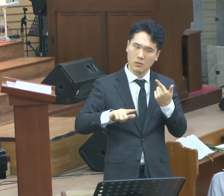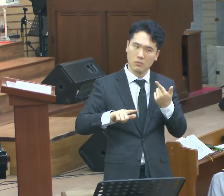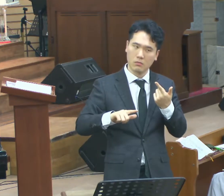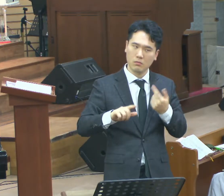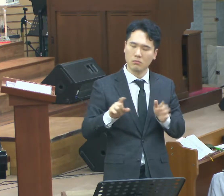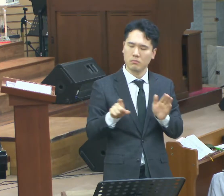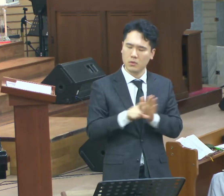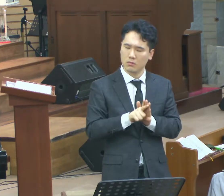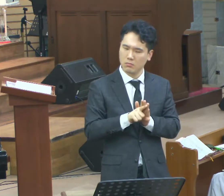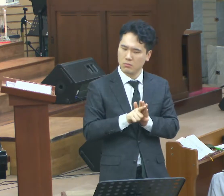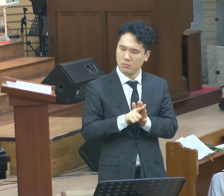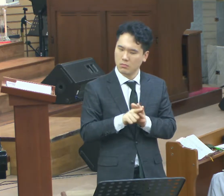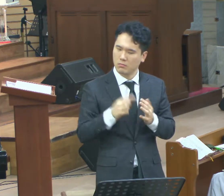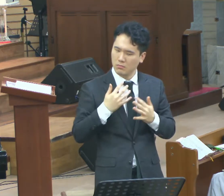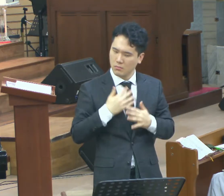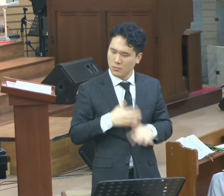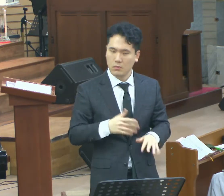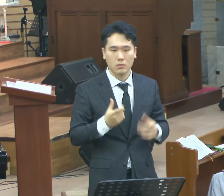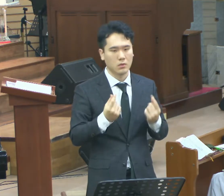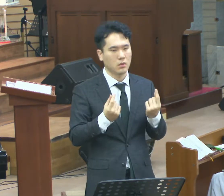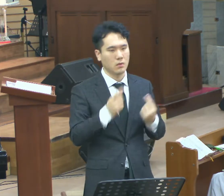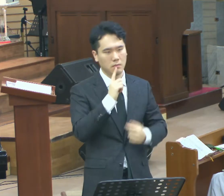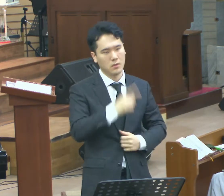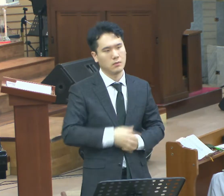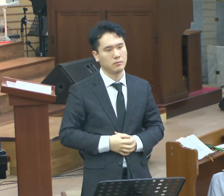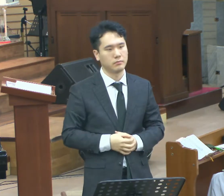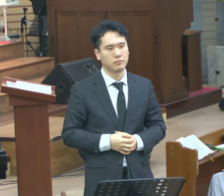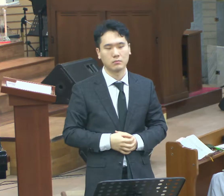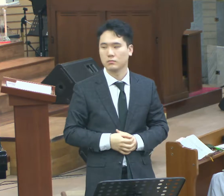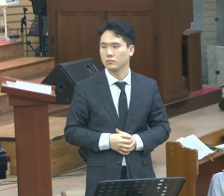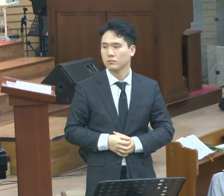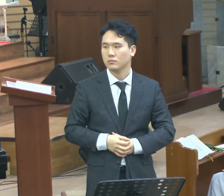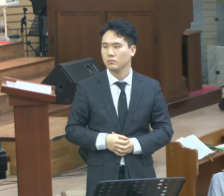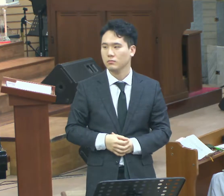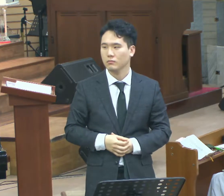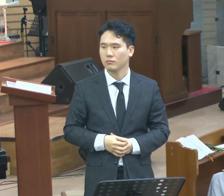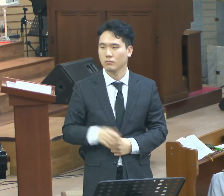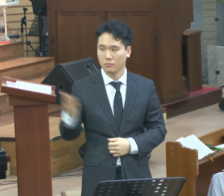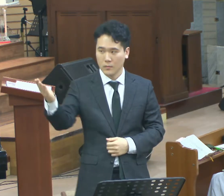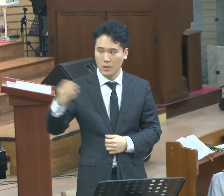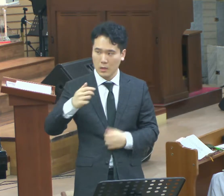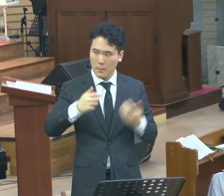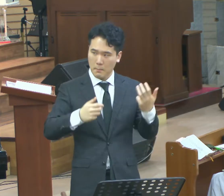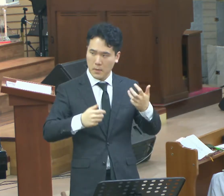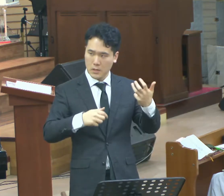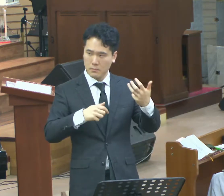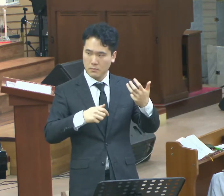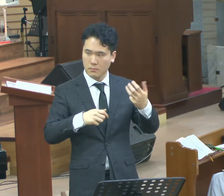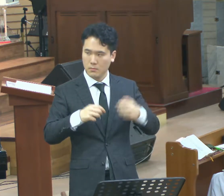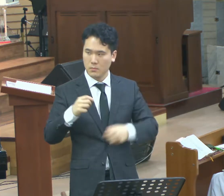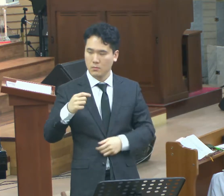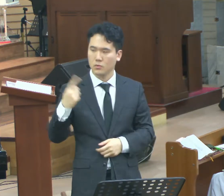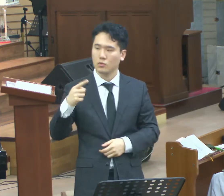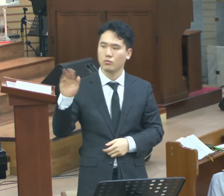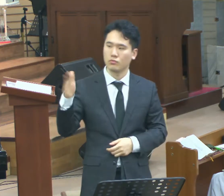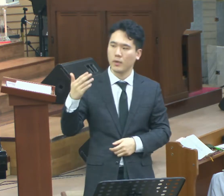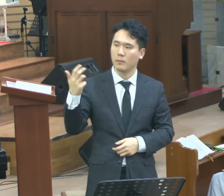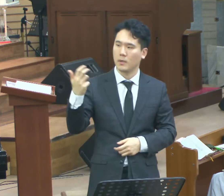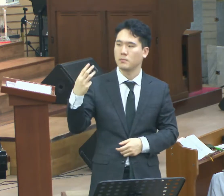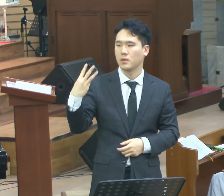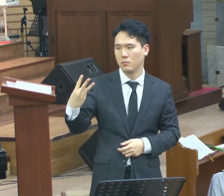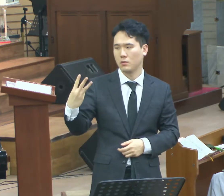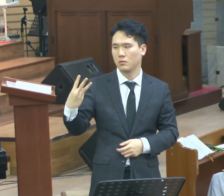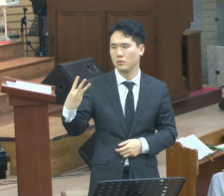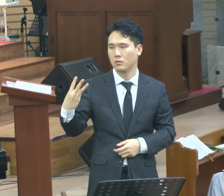83년에 옥인 유치원을 인가하고요. 84년에 인도네시아 자바섬에 교회당을 준공했을 때 우리 교회는 아직 제대로 교회를